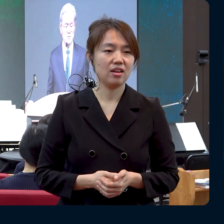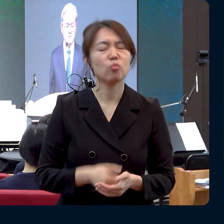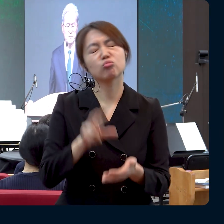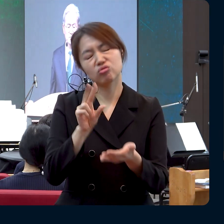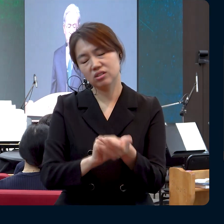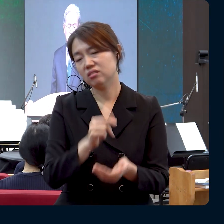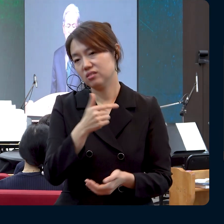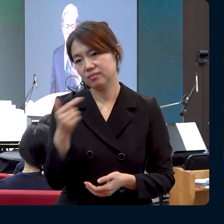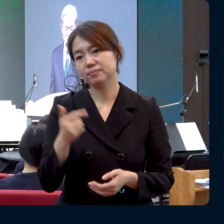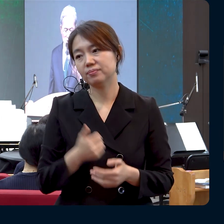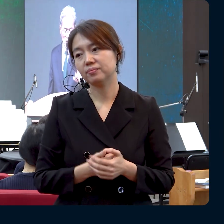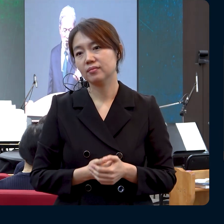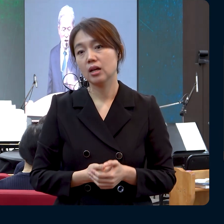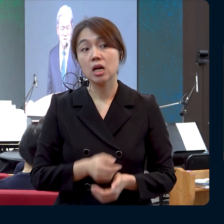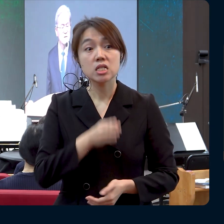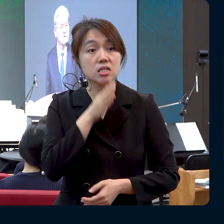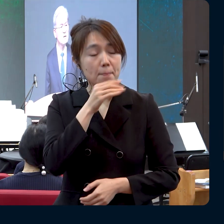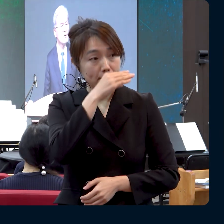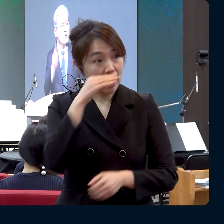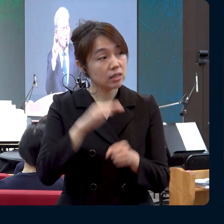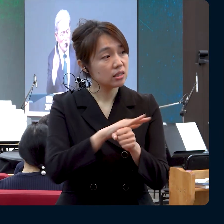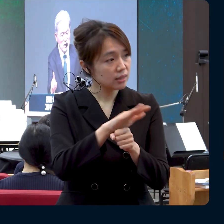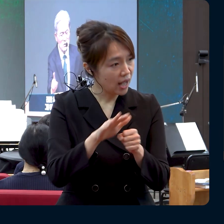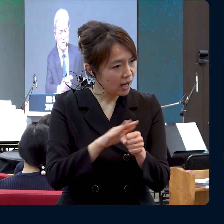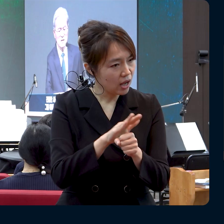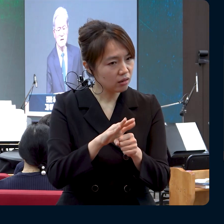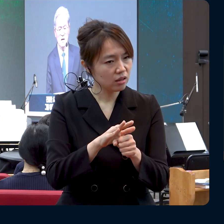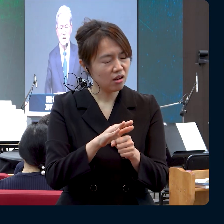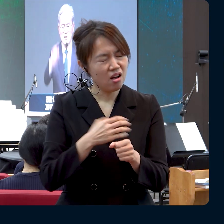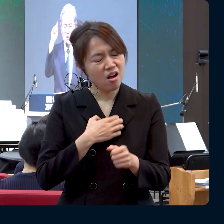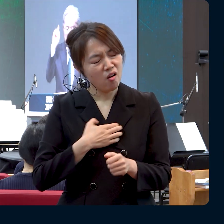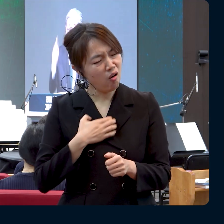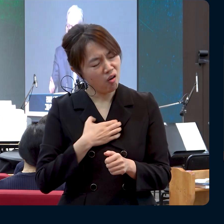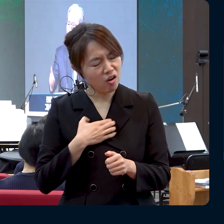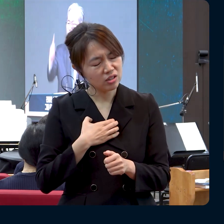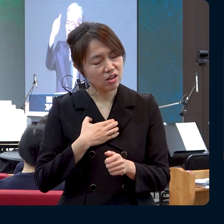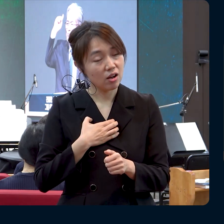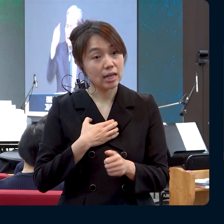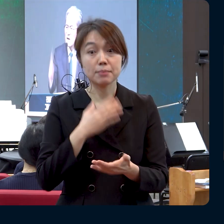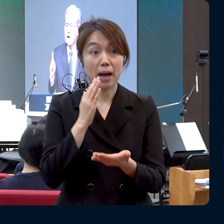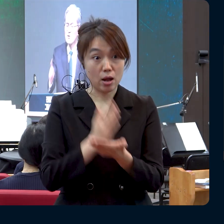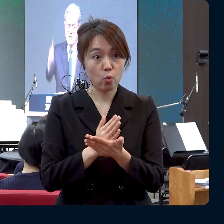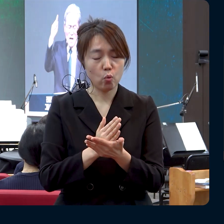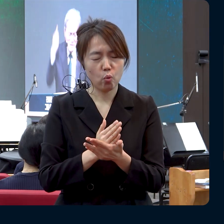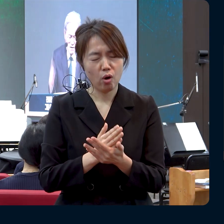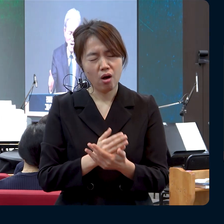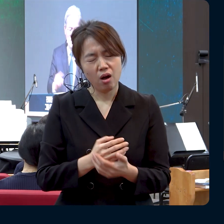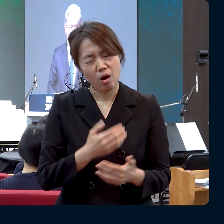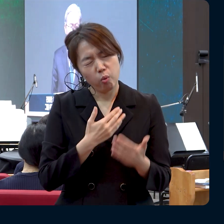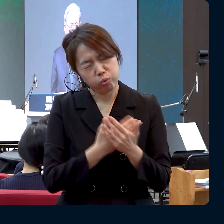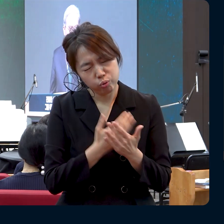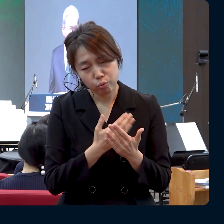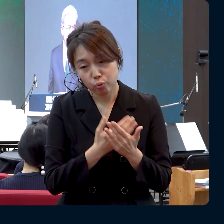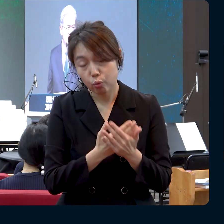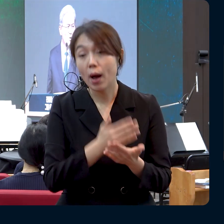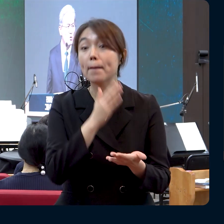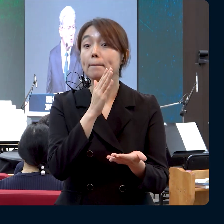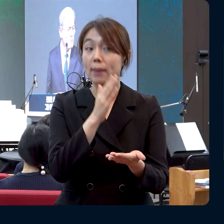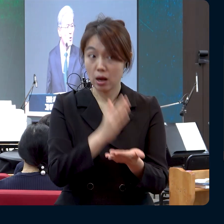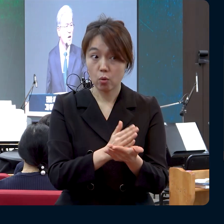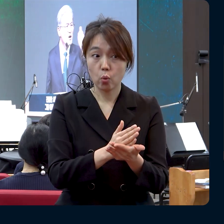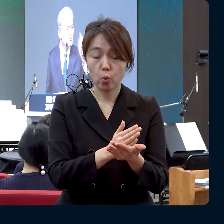문제죠. 진정한 사랑은 걱정하는 것이 아니라, 염려하고 불안해하는 것이 아니라 그를